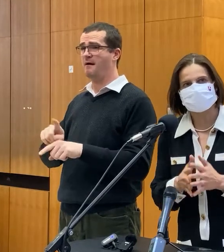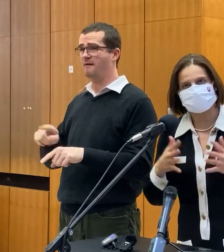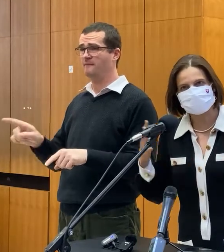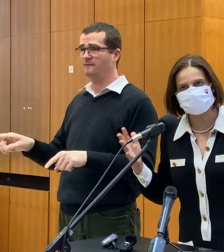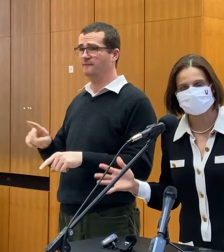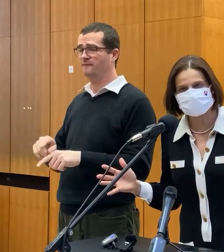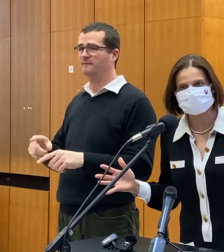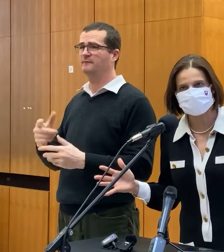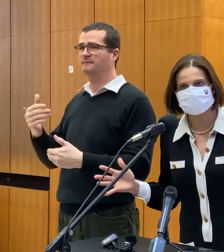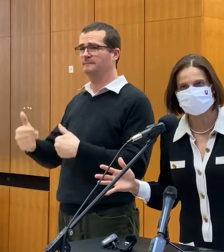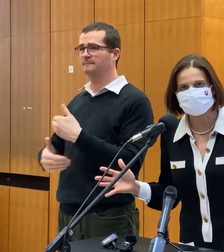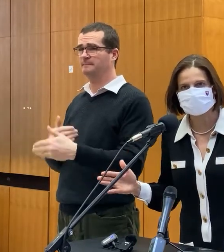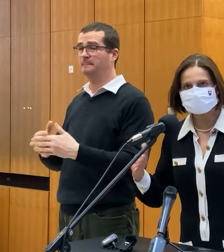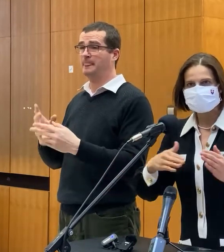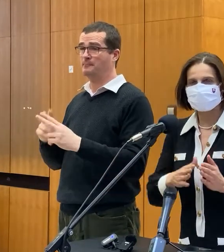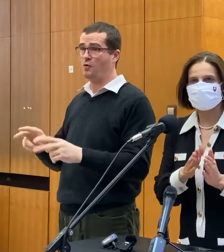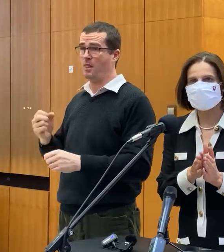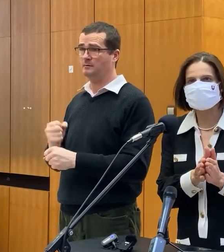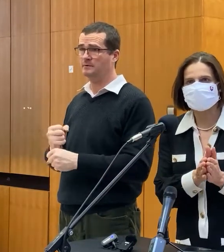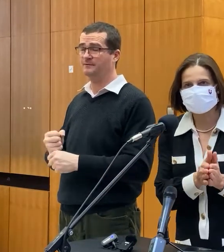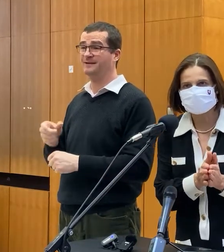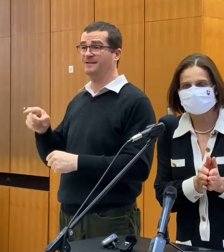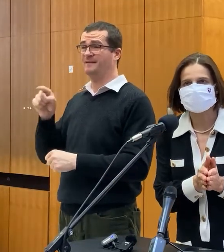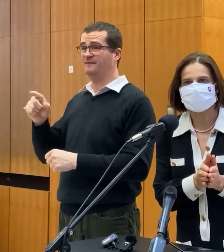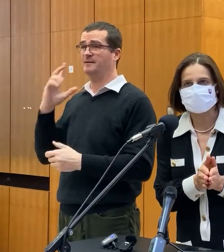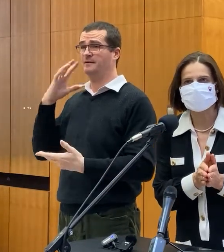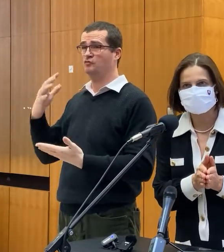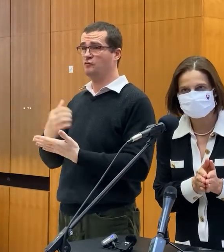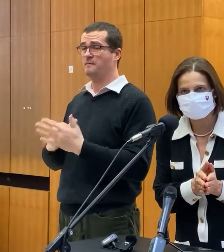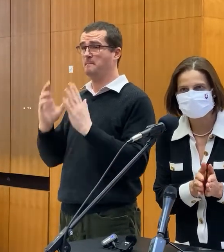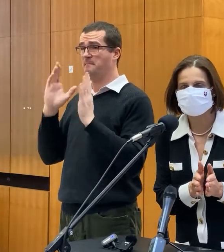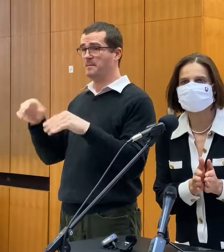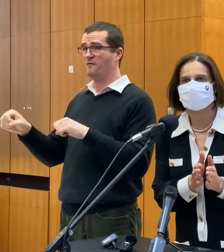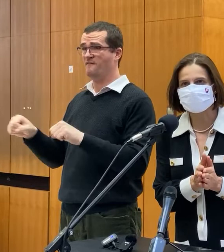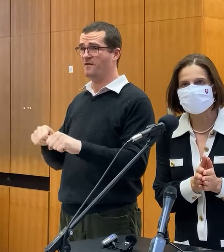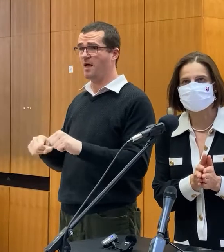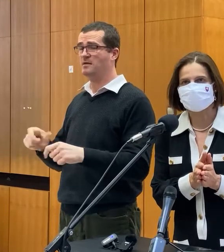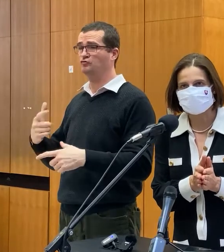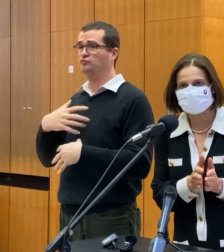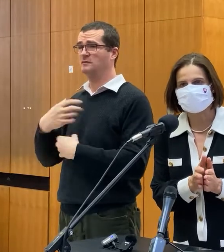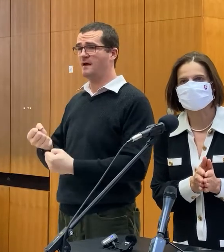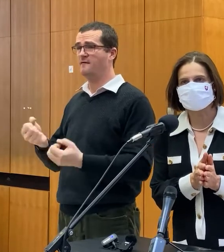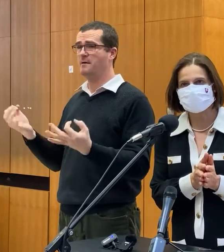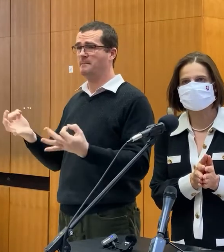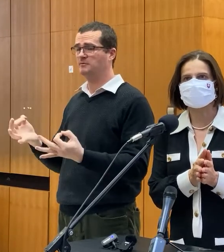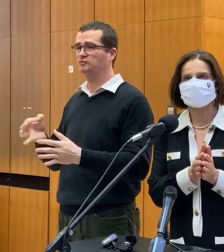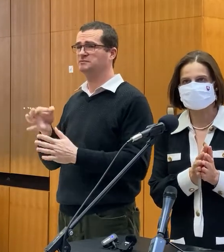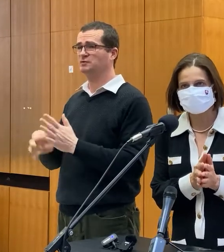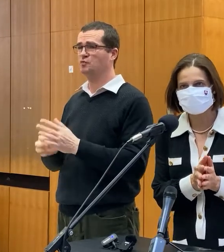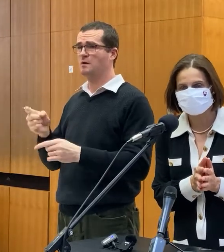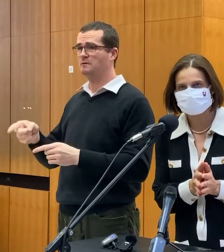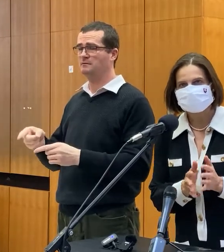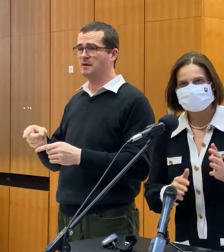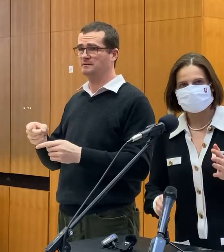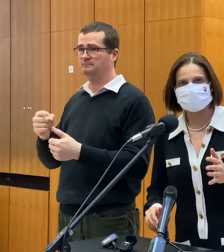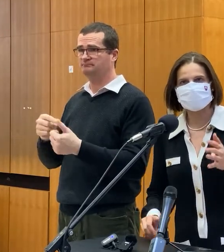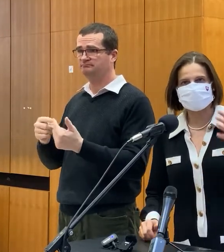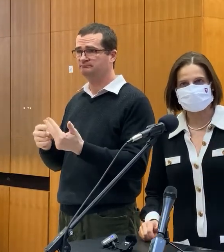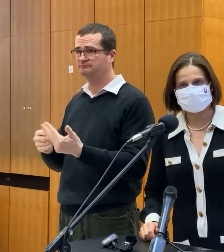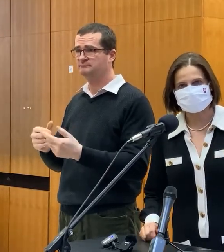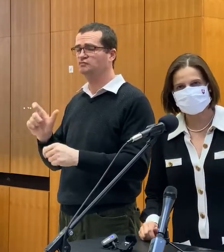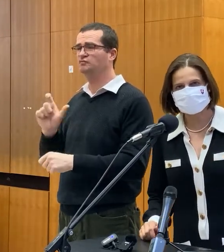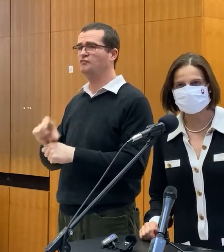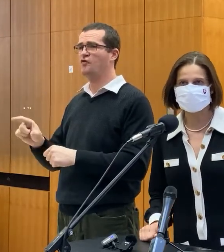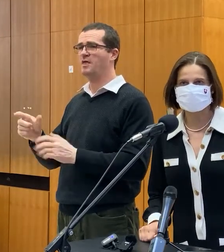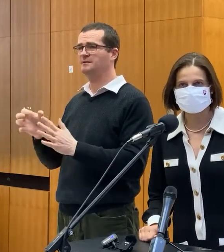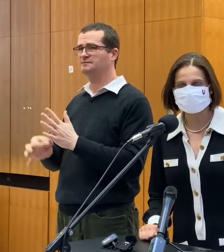rozumiem, že nejaké zabehnuté koločko sa môže urobiť. Ale ak vy sa dozviete vlastne priamo na vláde, čo sa navrhuje a prečo, pretože situácia je nasledovná s ohľadom